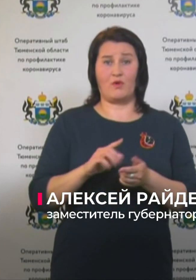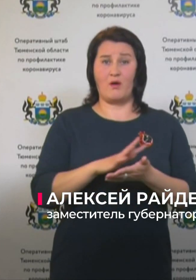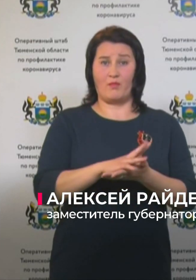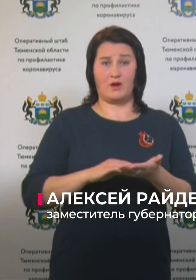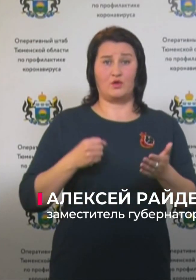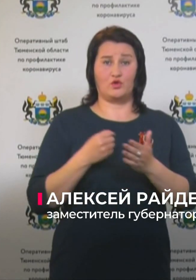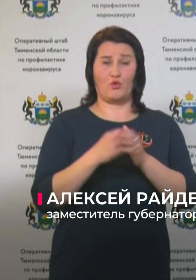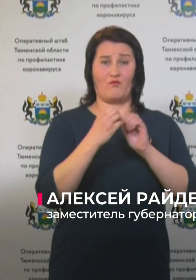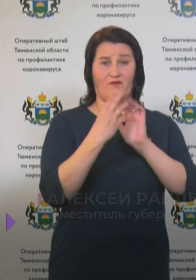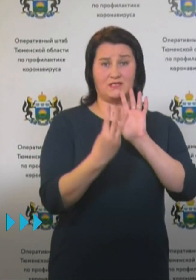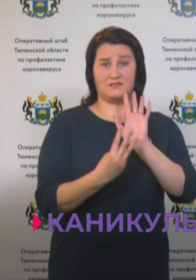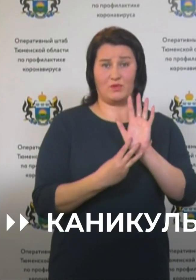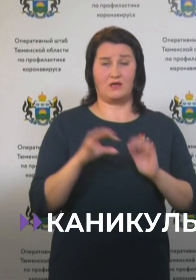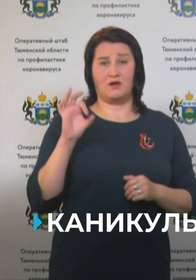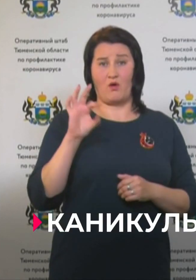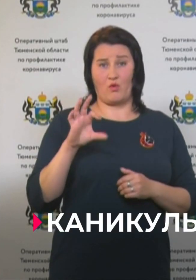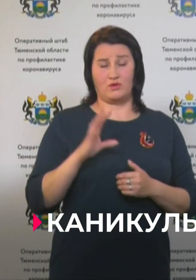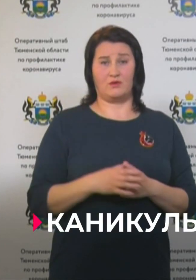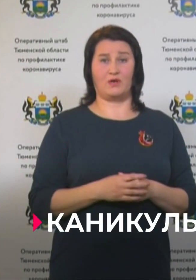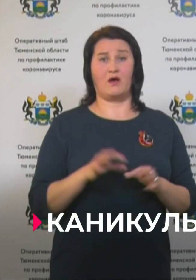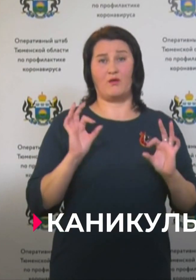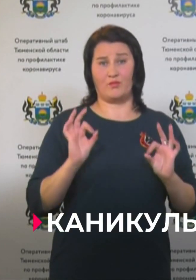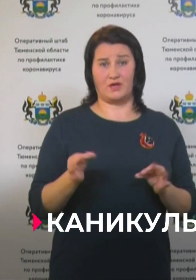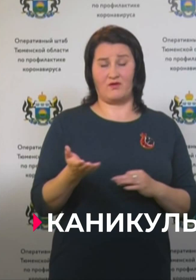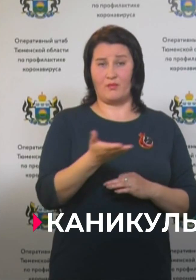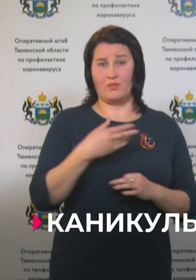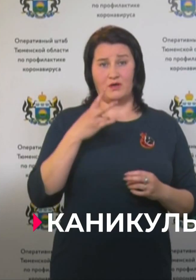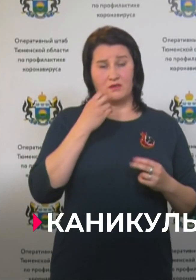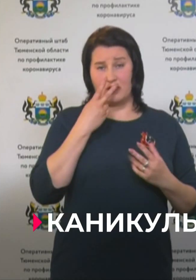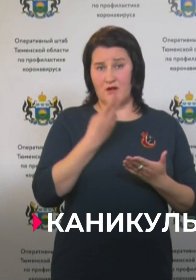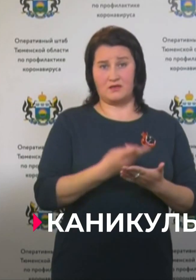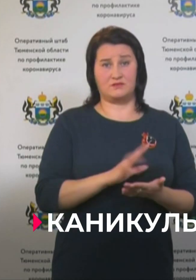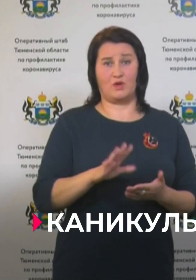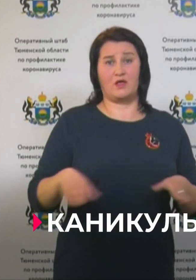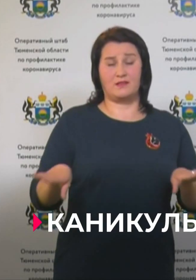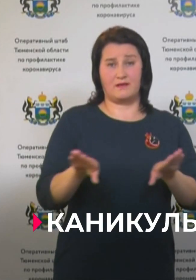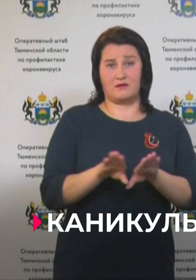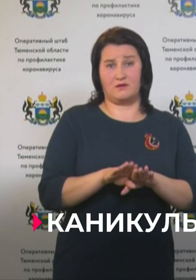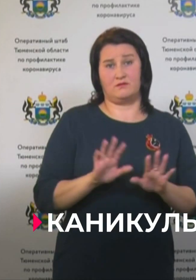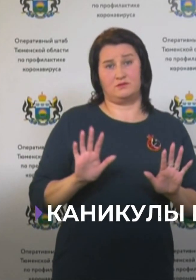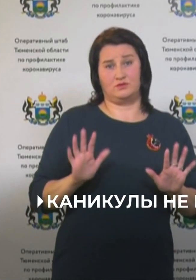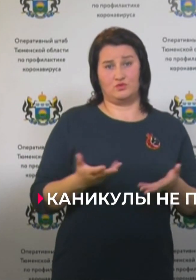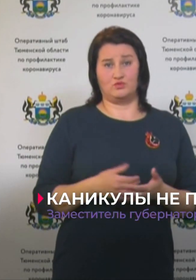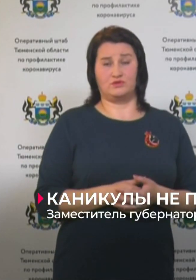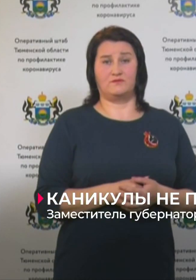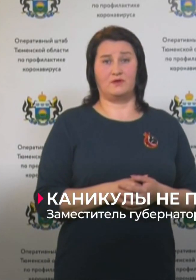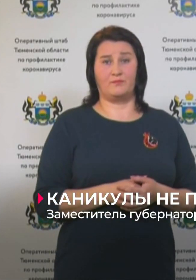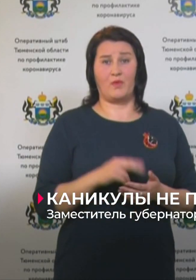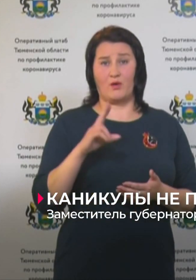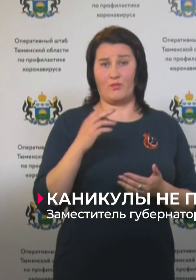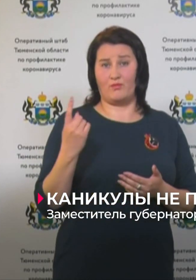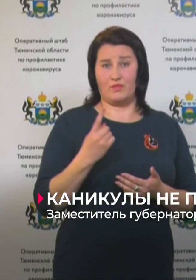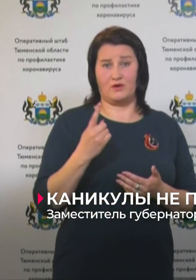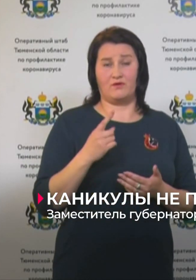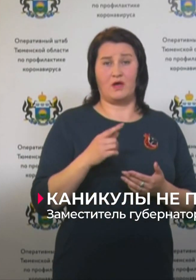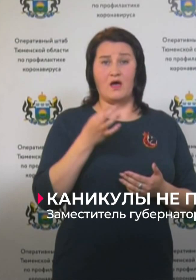12 октября. И правда, мы даже не рассматриваем пока вот таких беспрецедентных мер. Во-первых, по